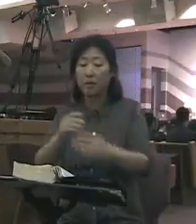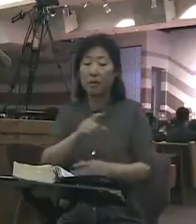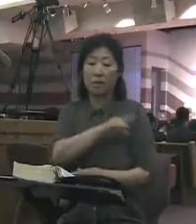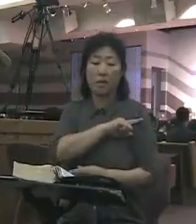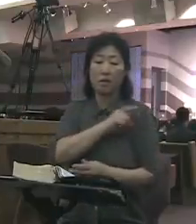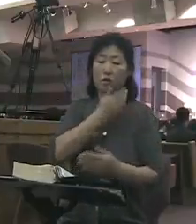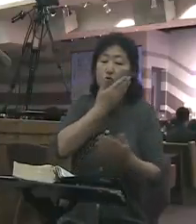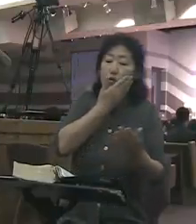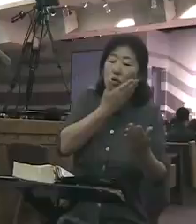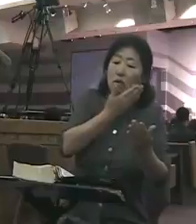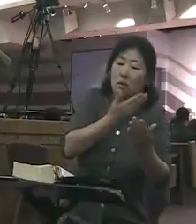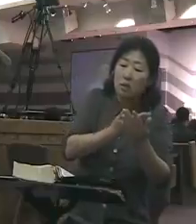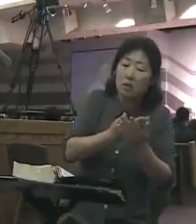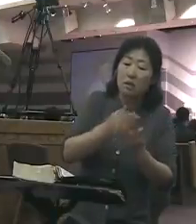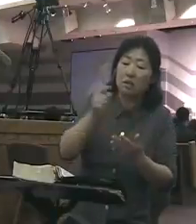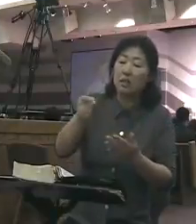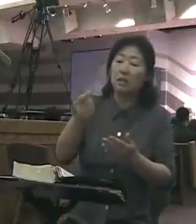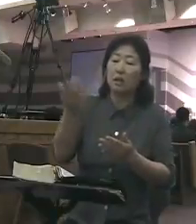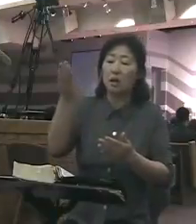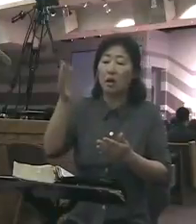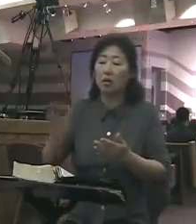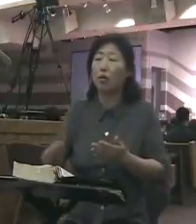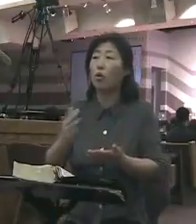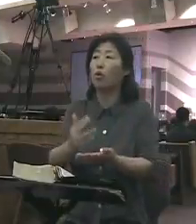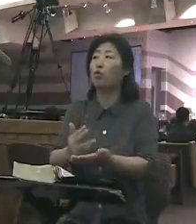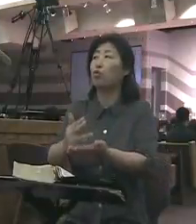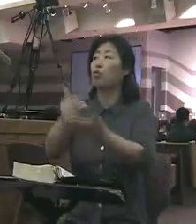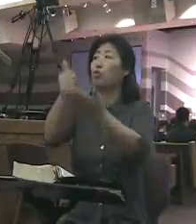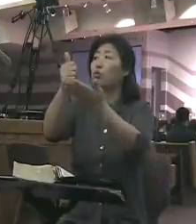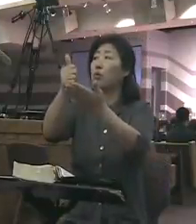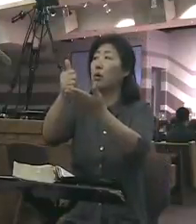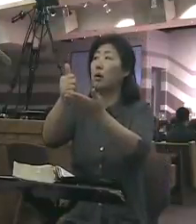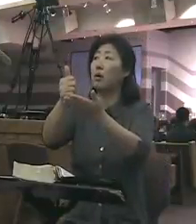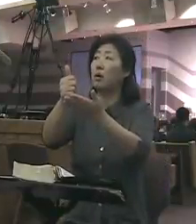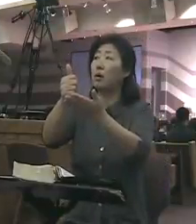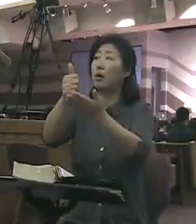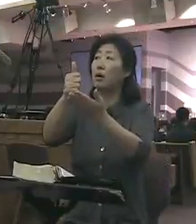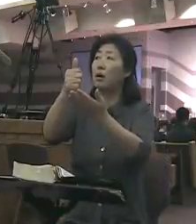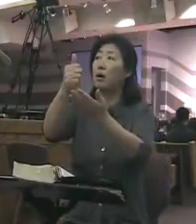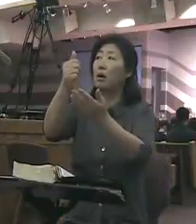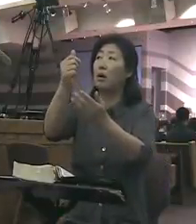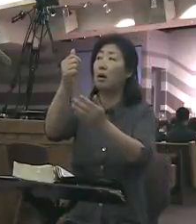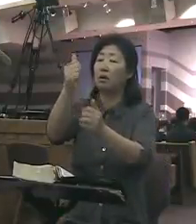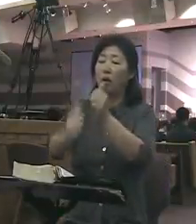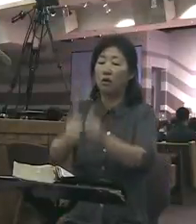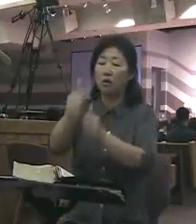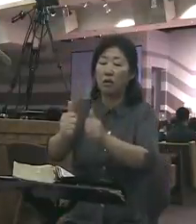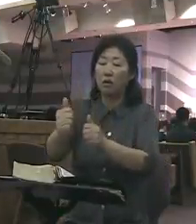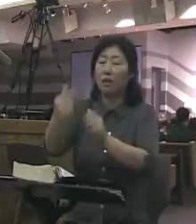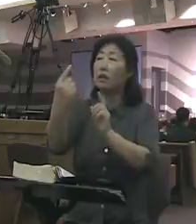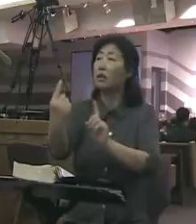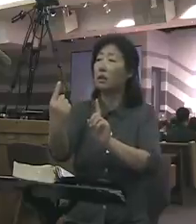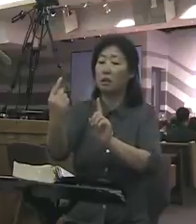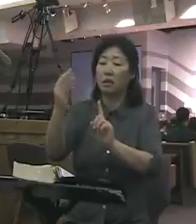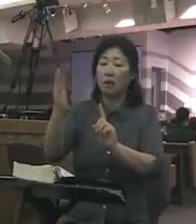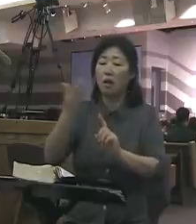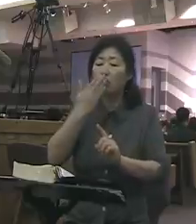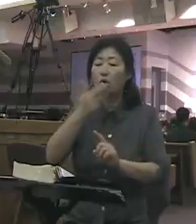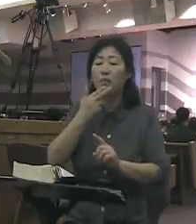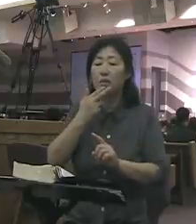소중한 것일지라도 주님과는 경쟁의 대상이 될 수 없다는 것이죠. There ought to be no